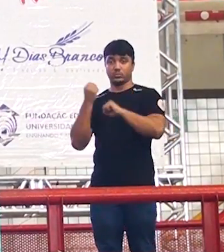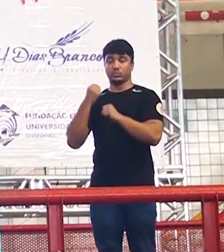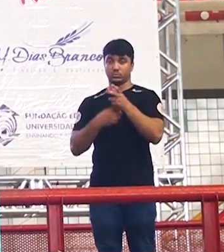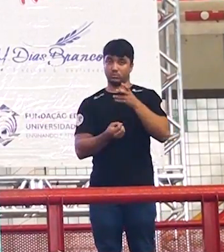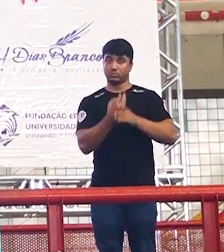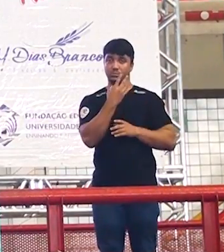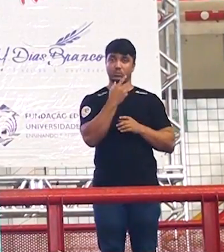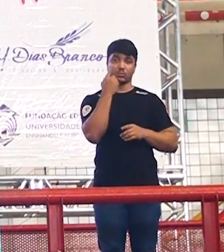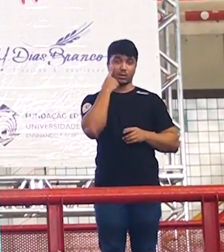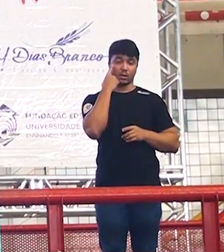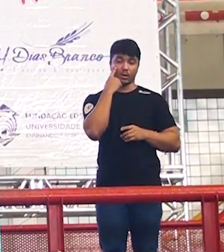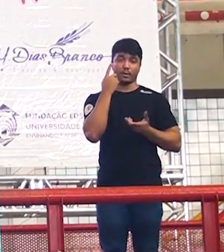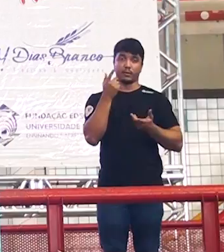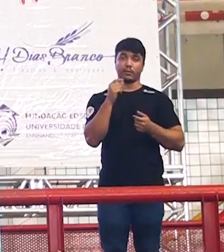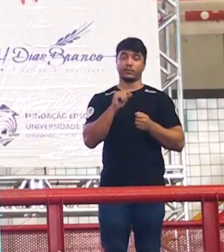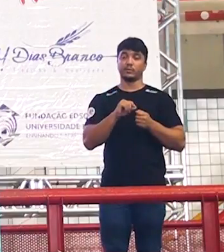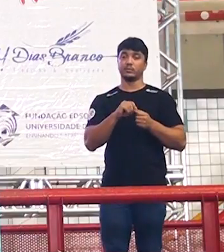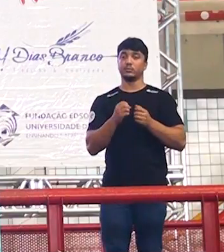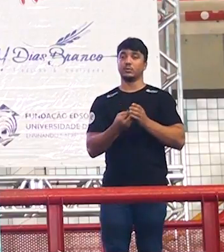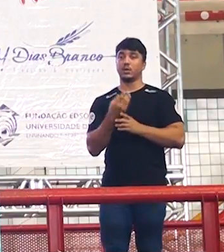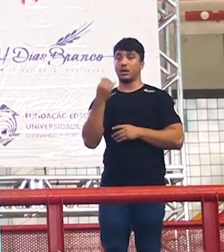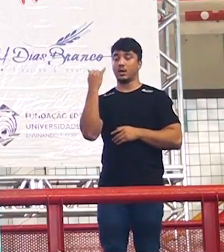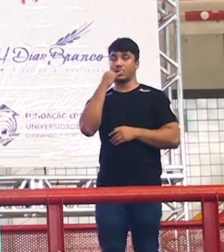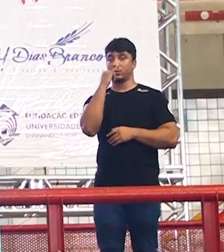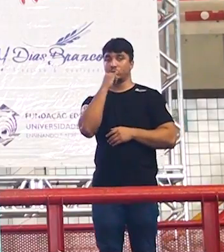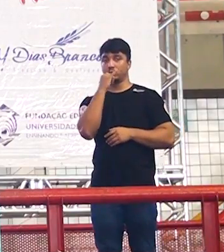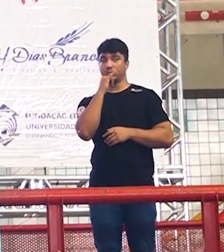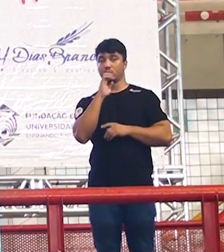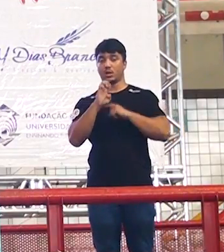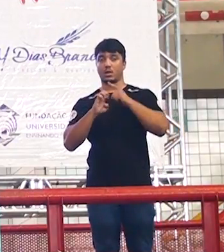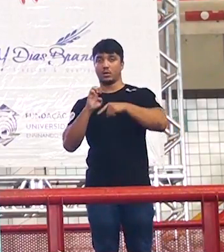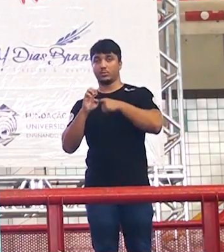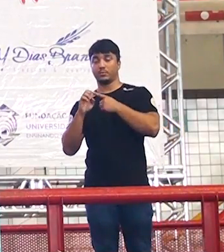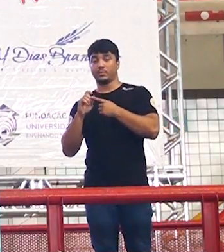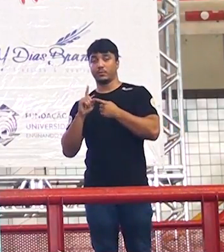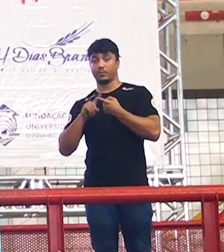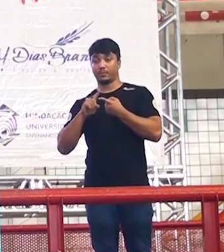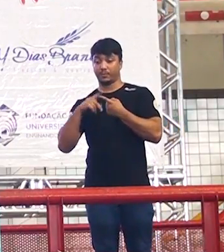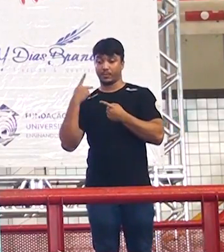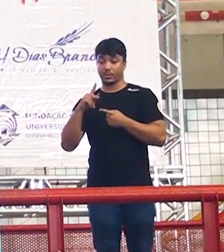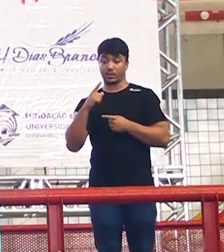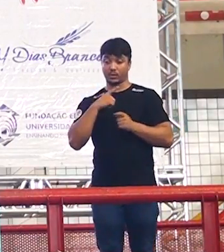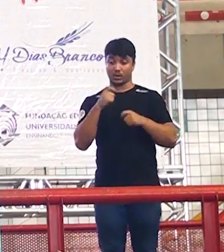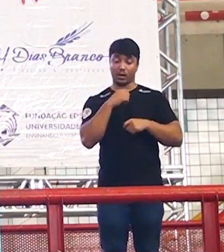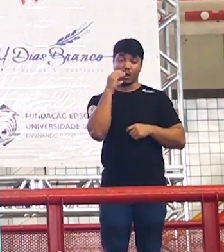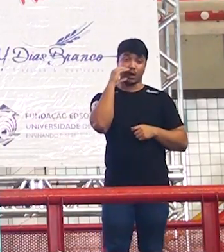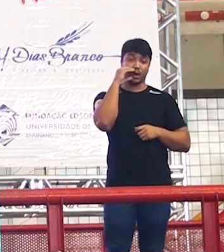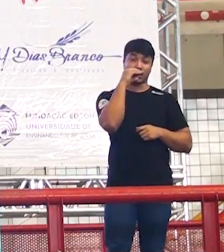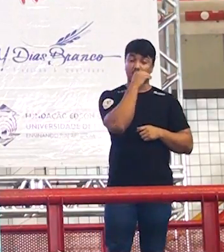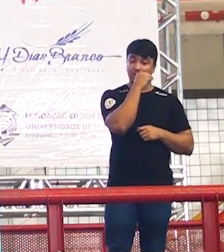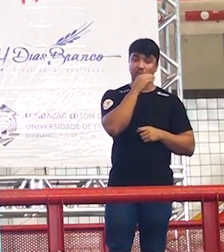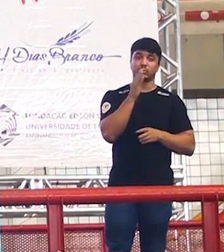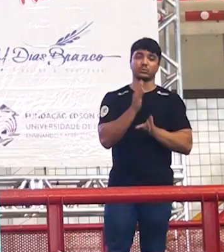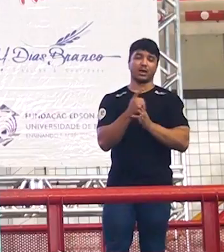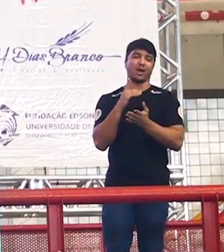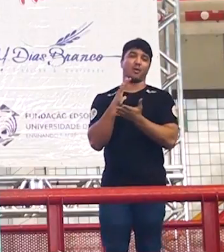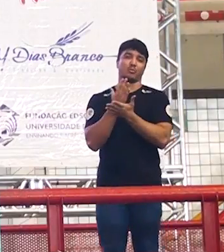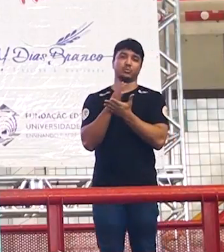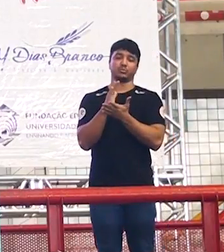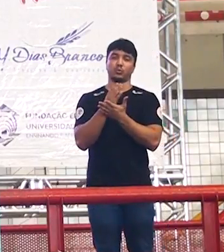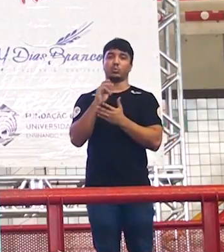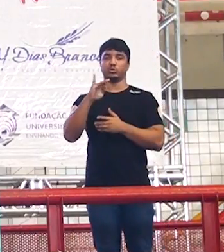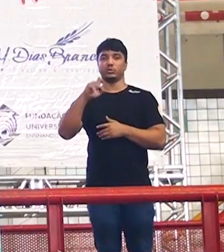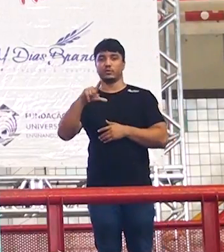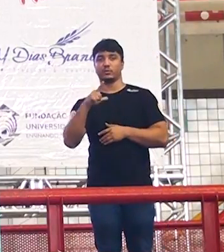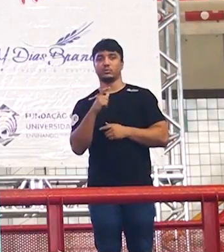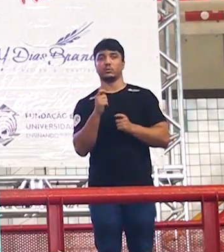para gerar energia elétrica, e usa energia liberada na forma de calor, pela combustão de algum combustível,